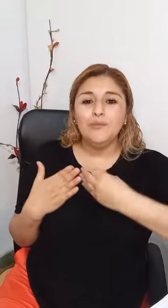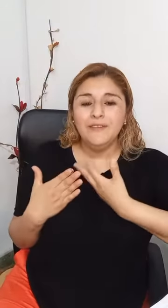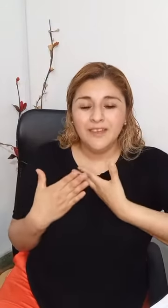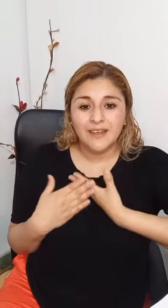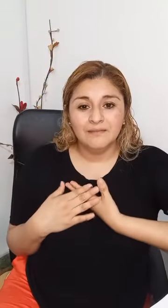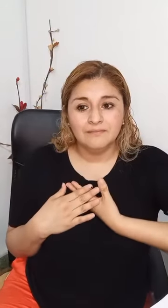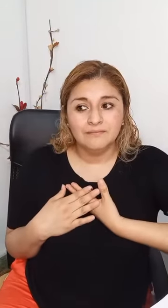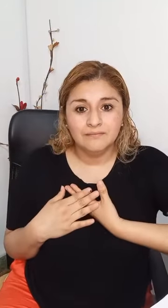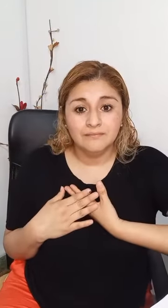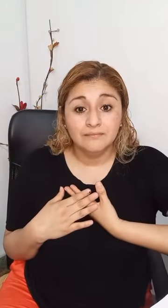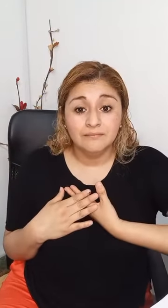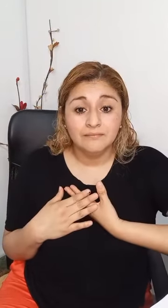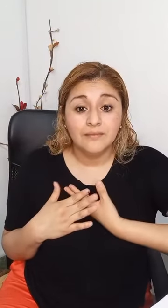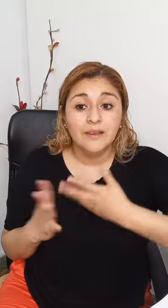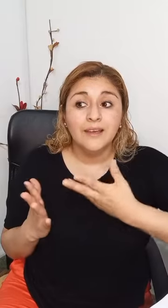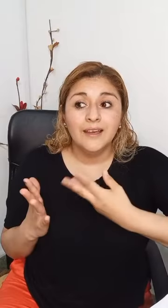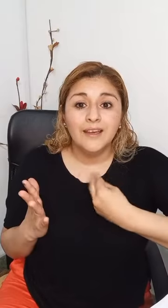comparo con mi vida,